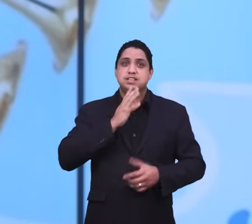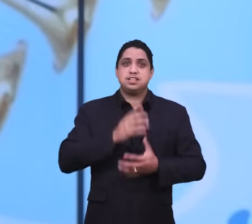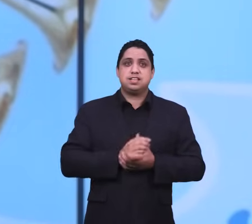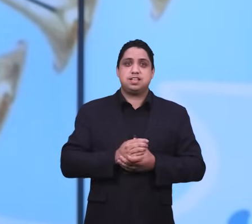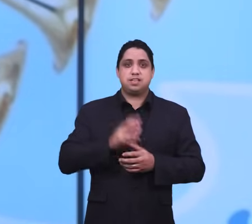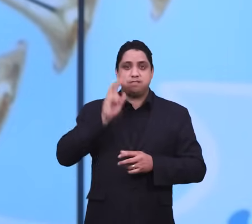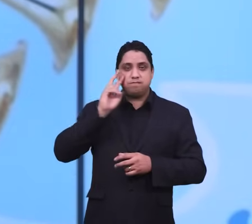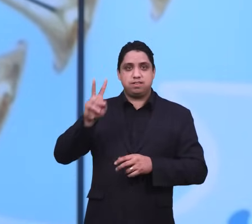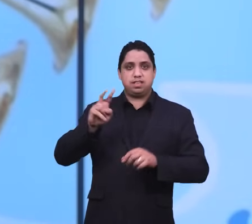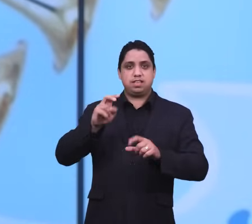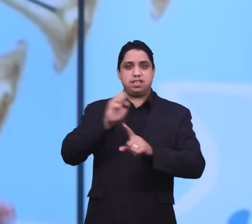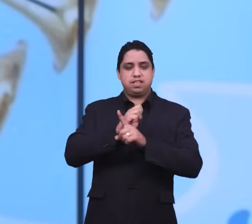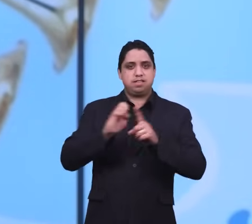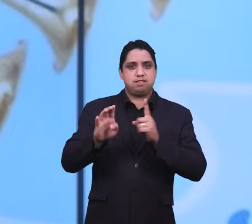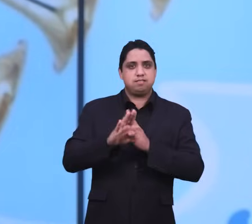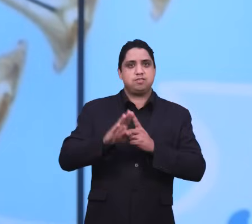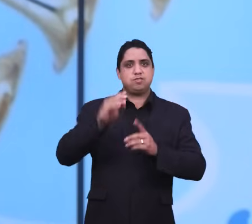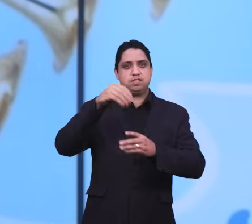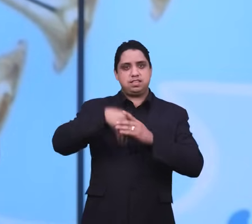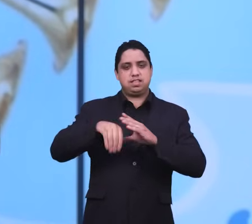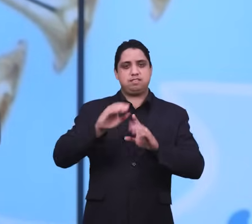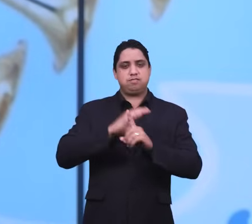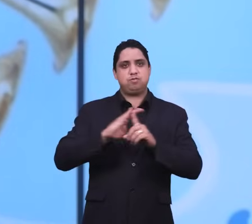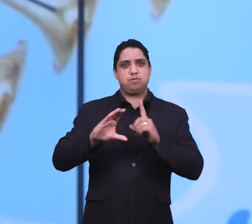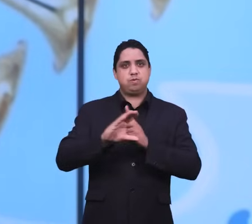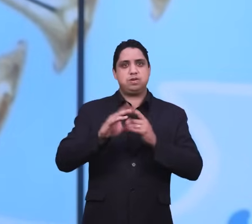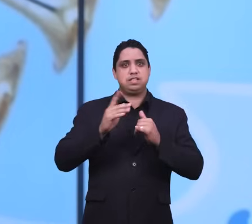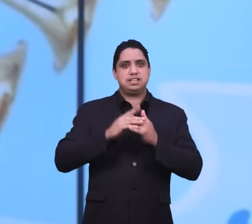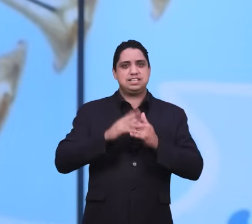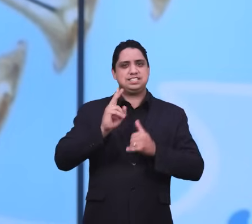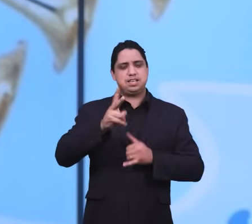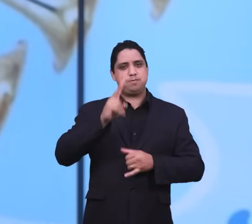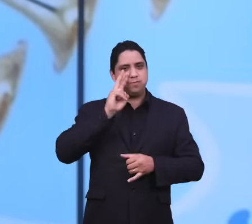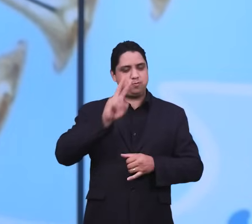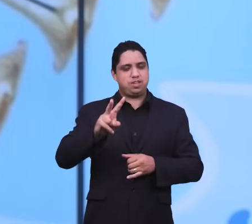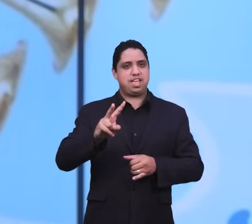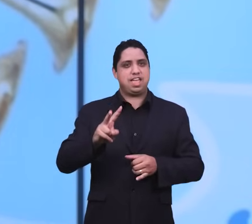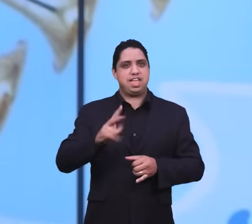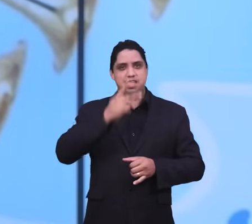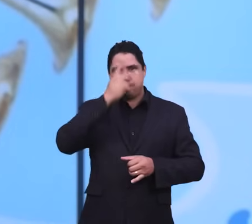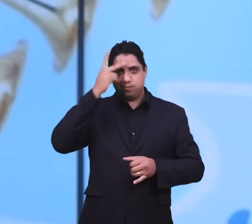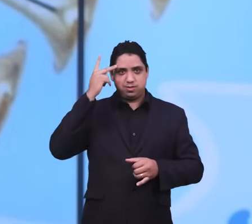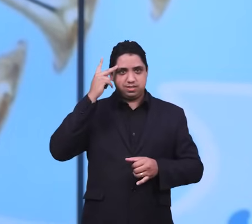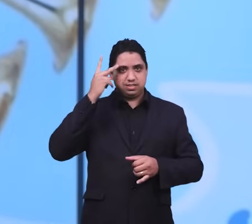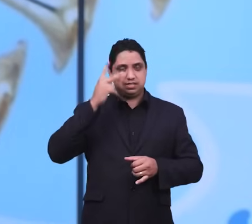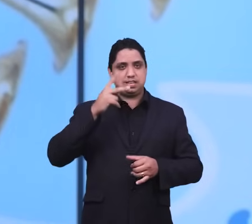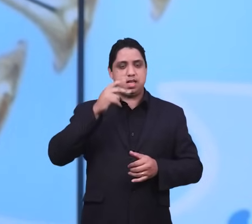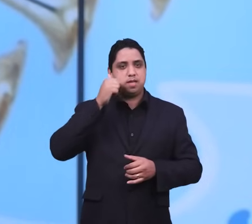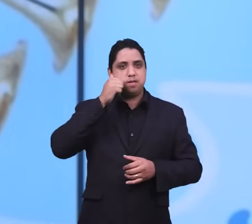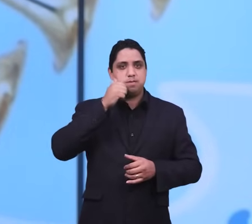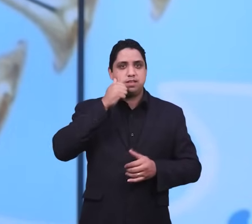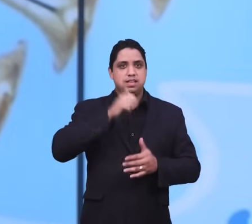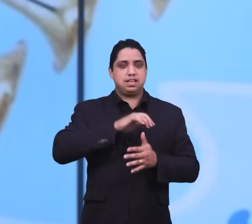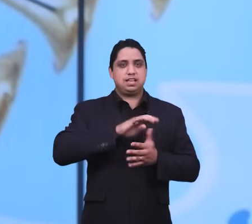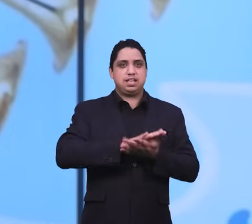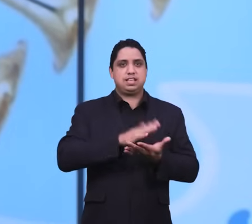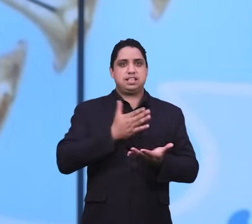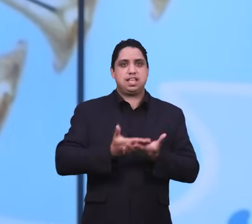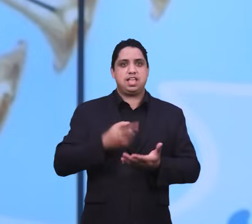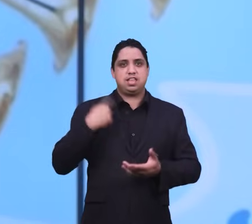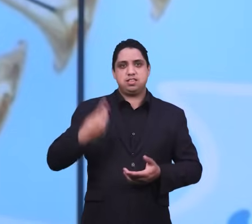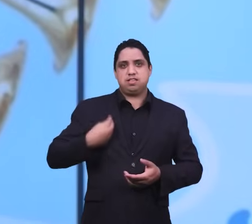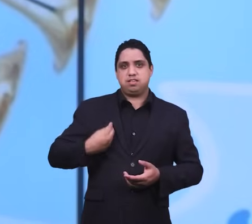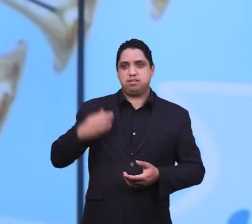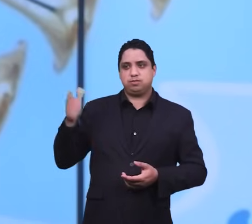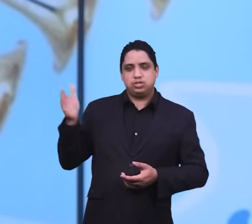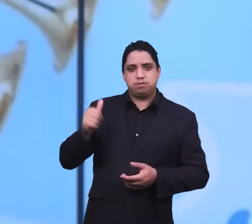Escola Bíblica Dominical, assistindo os nossos cultos pelo YouTube. Volta e meia você encontra uma de nossas intérpretes e a que nós trouxemos